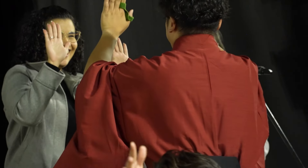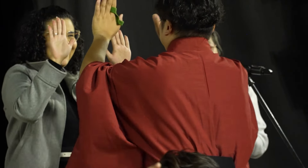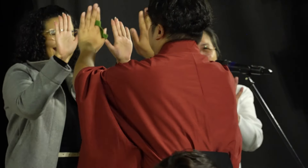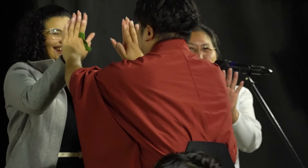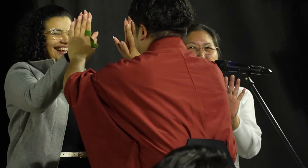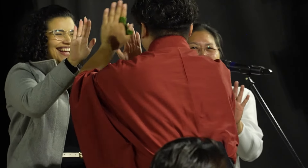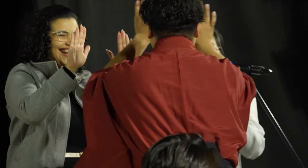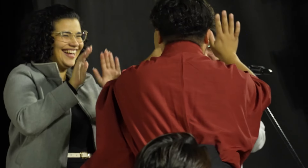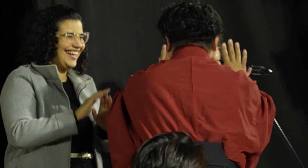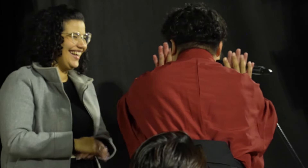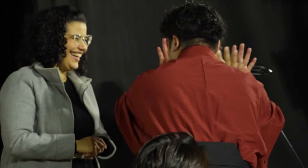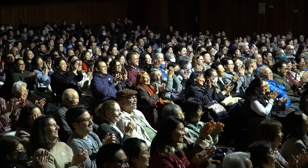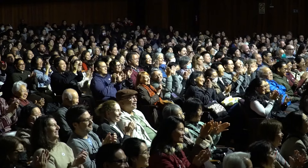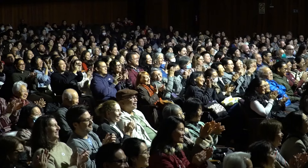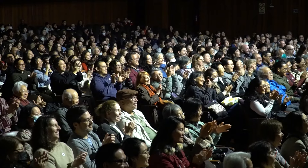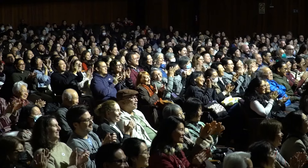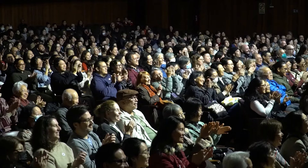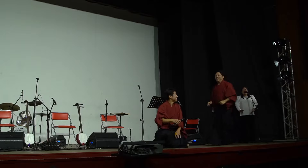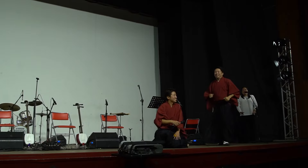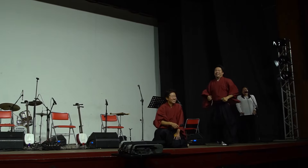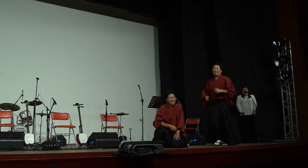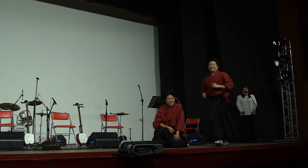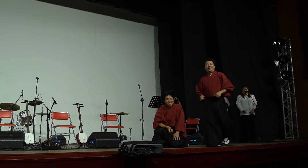Ele se tornou campeão!